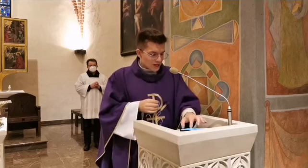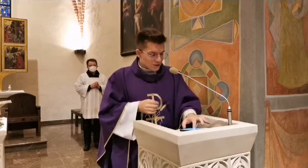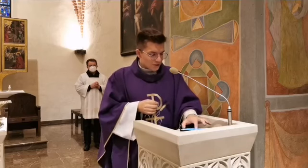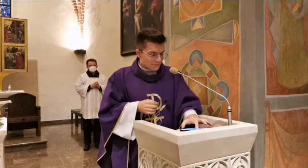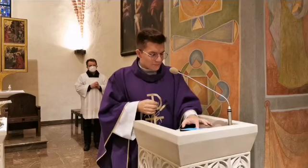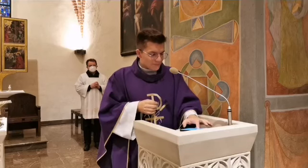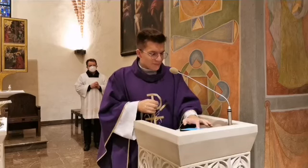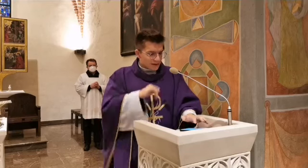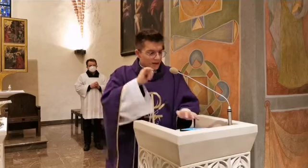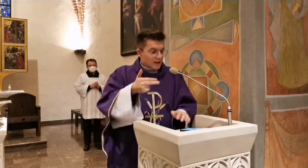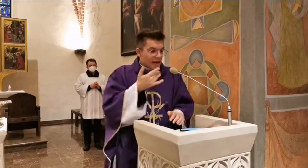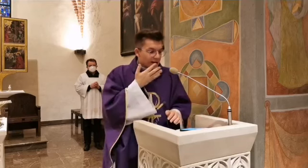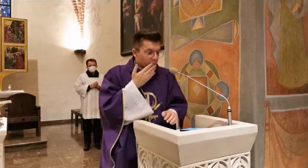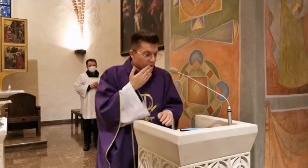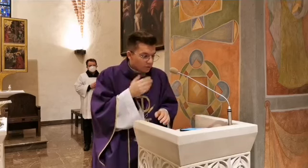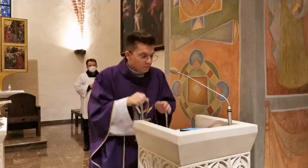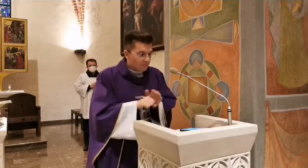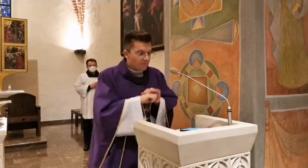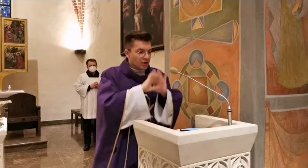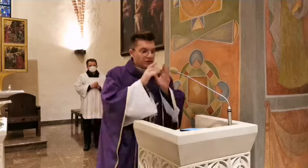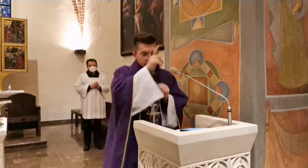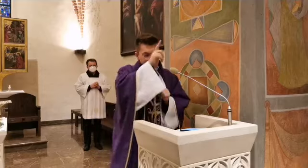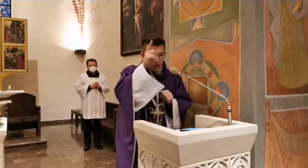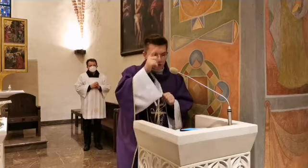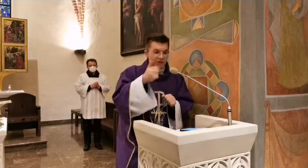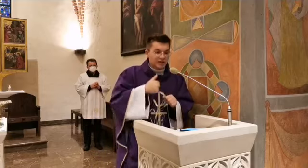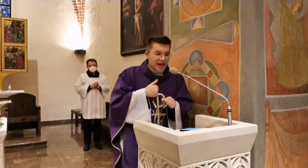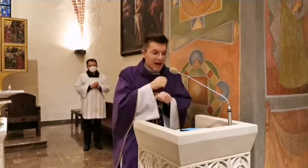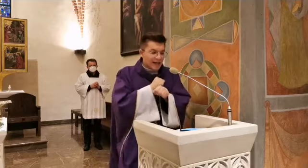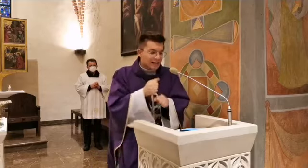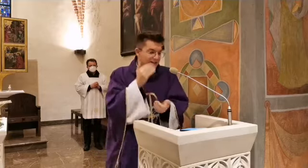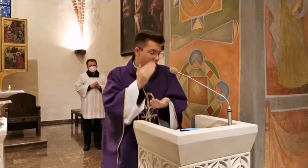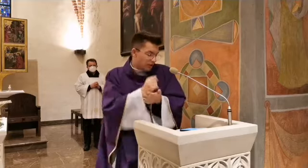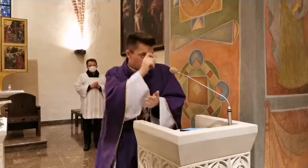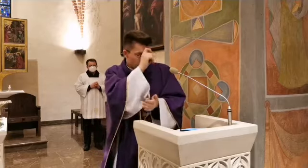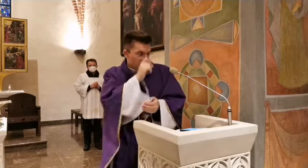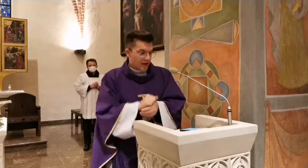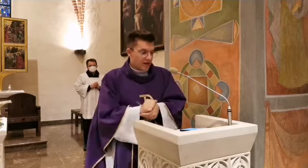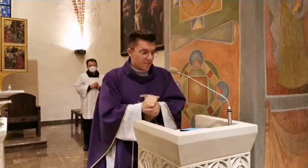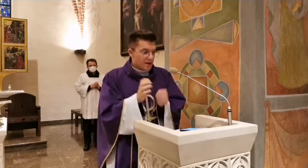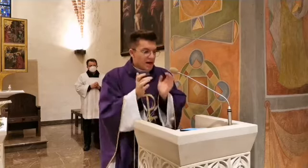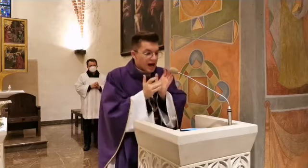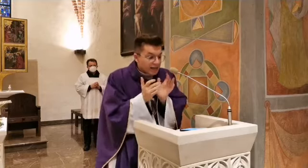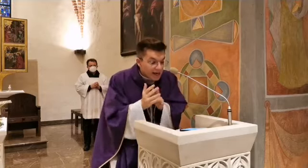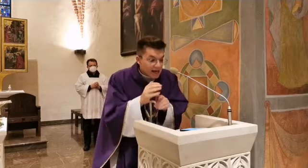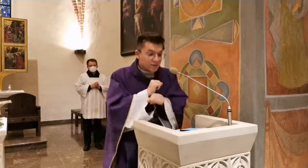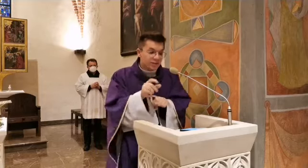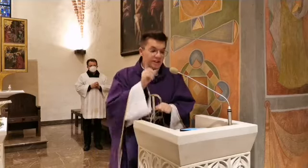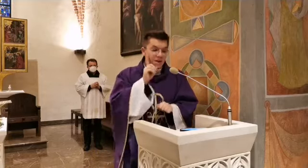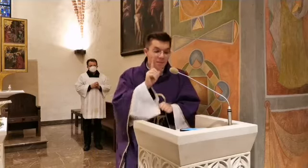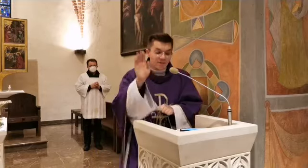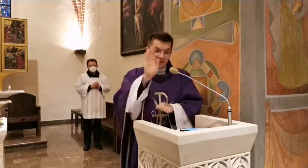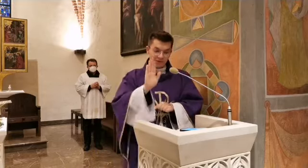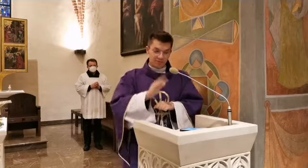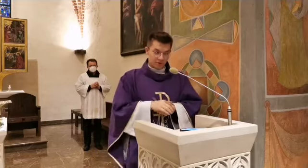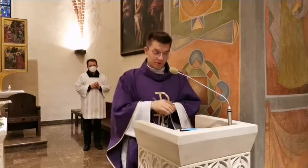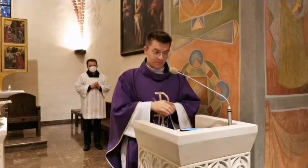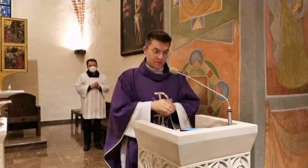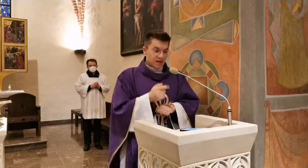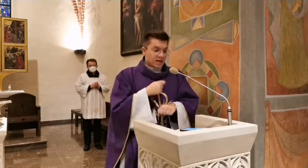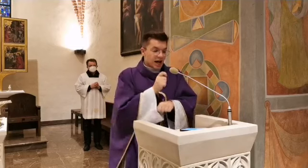Miód leśny. Jan mówił do wszystkich ludzi: ja jestem tylko człowiekiem, a Jezus jest